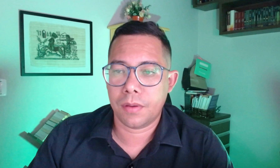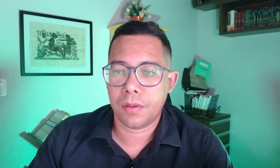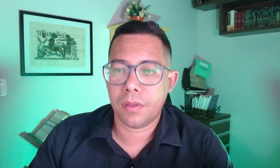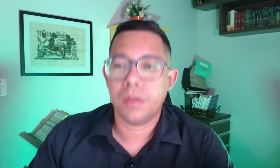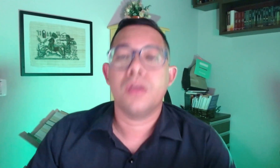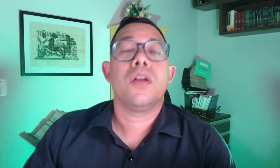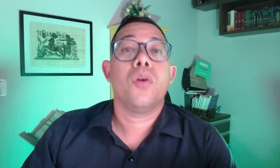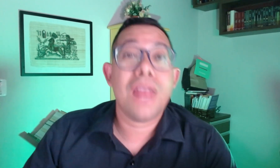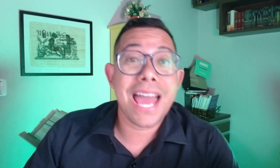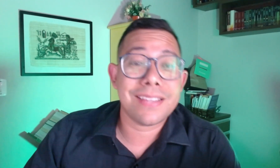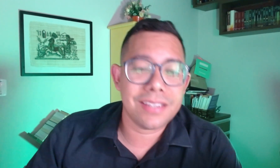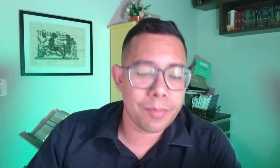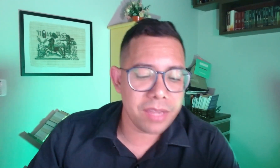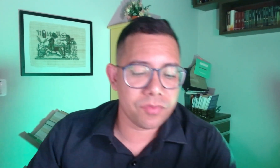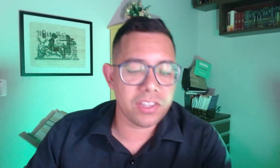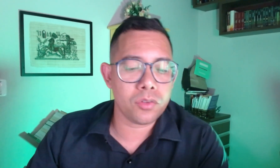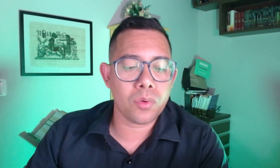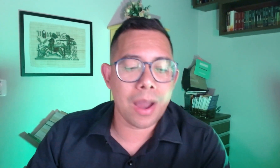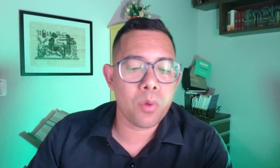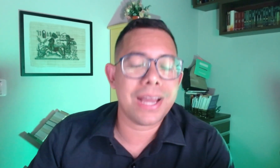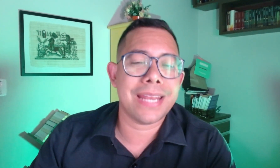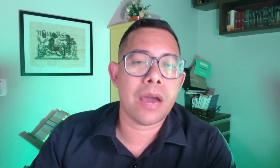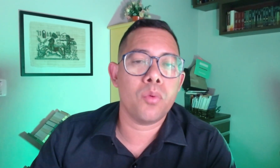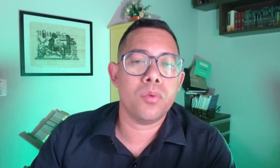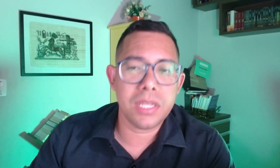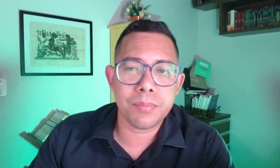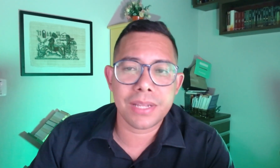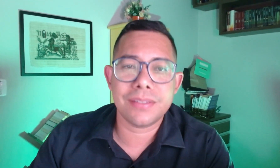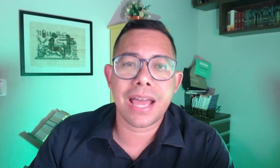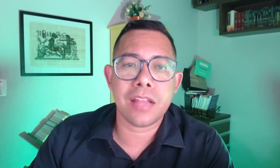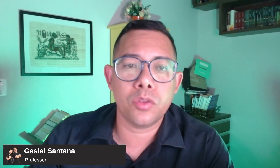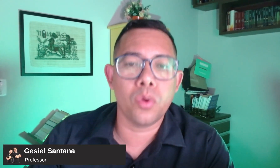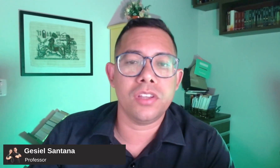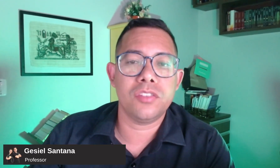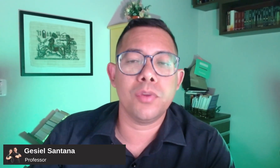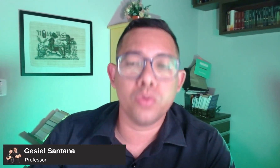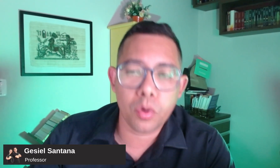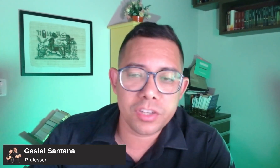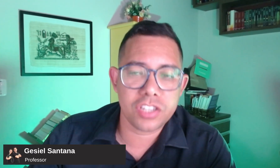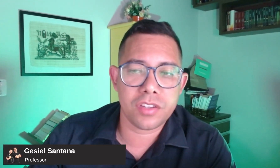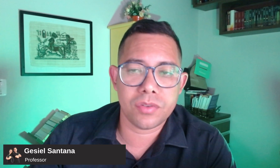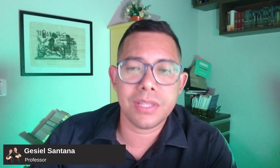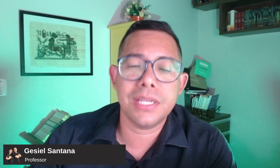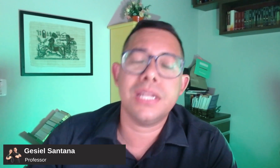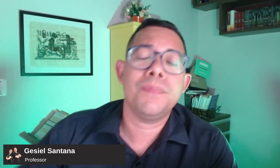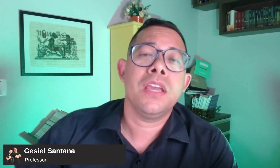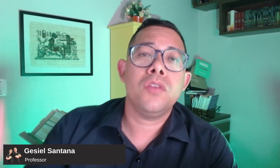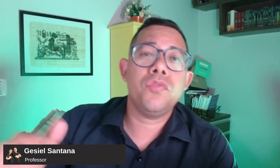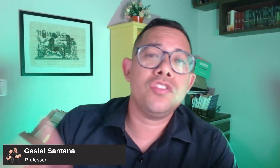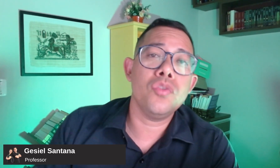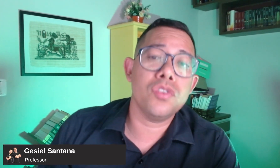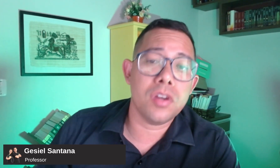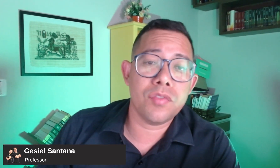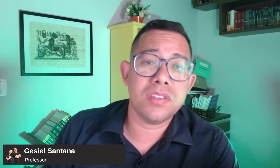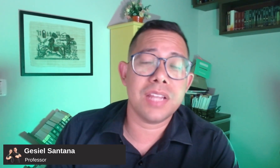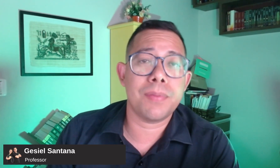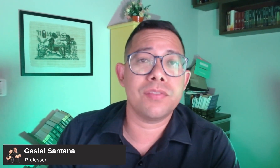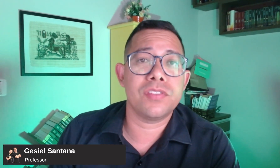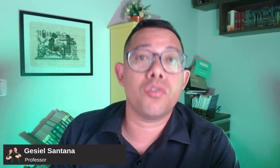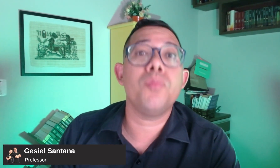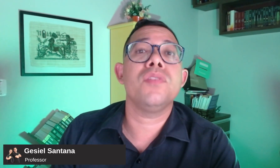Olá, seja bem-vindo ao canal Libras A2. Meu nome é Gisele Santana e no vídeo de hoje eu vou ensinar para você como que